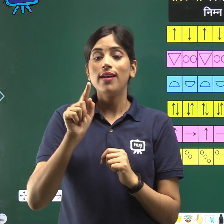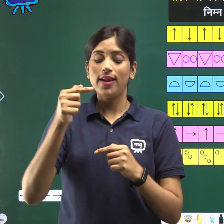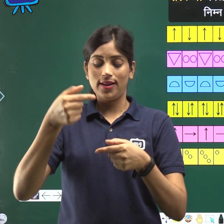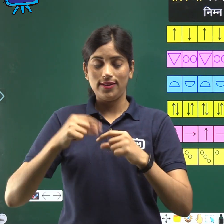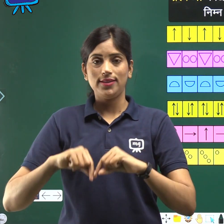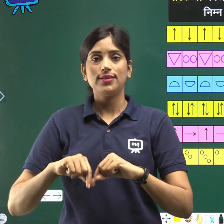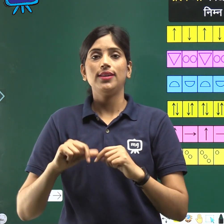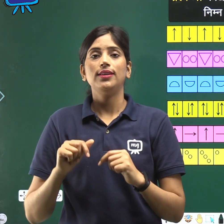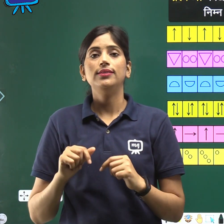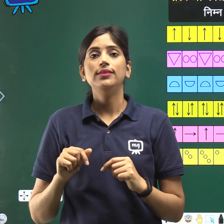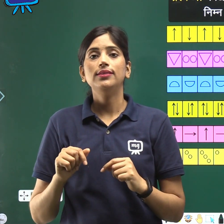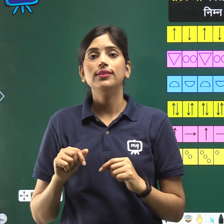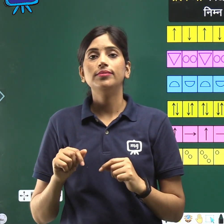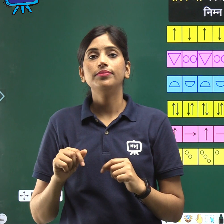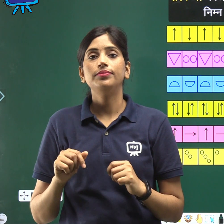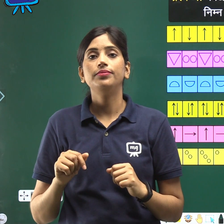एक नीचे,